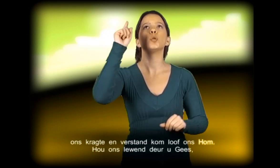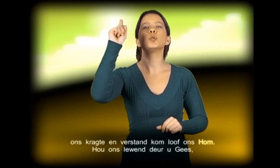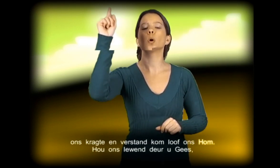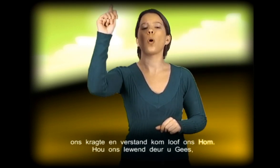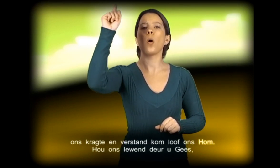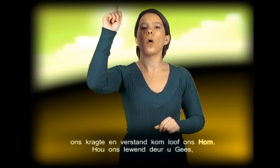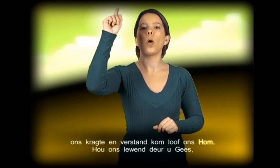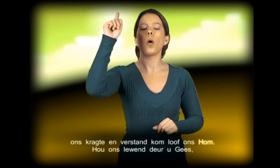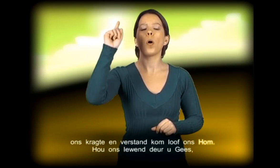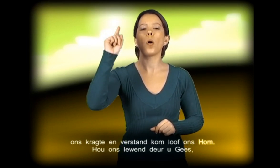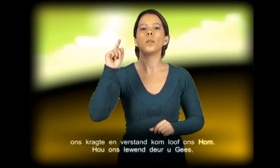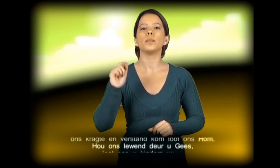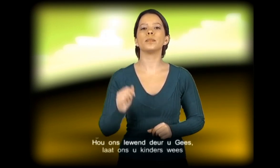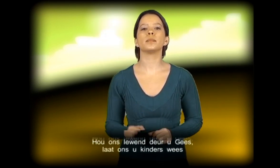ons hom.